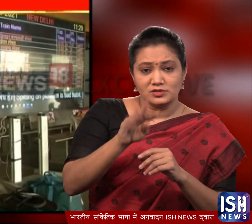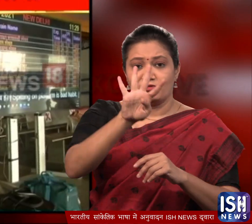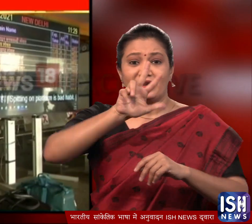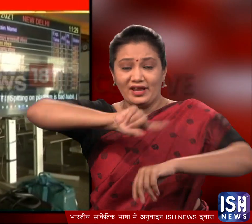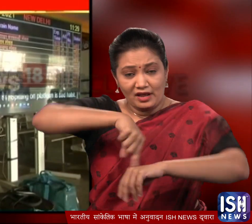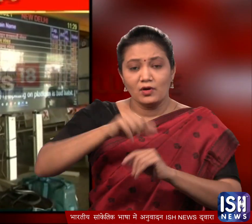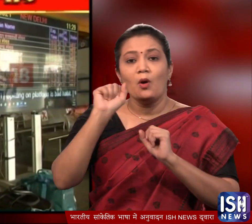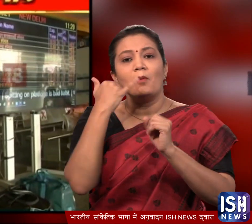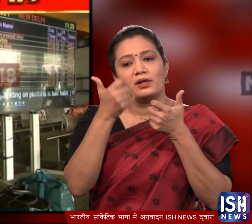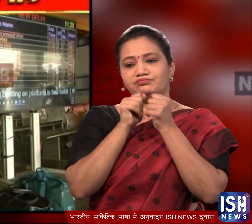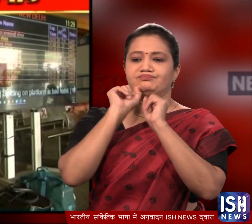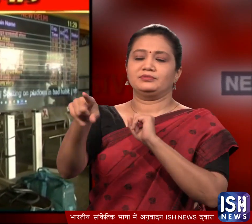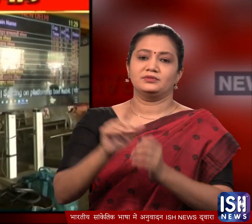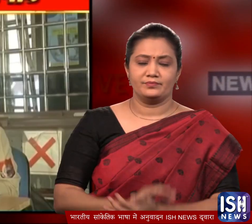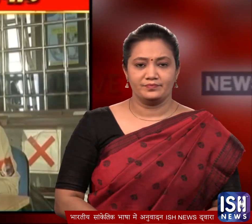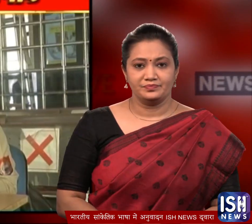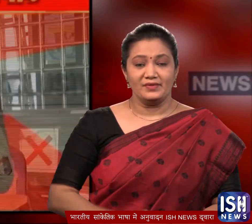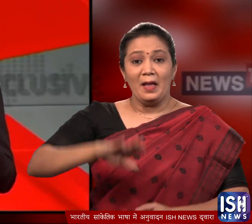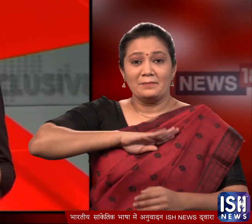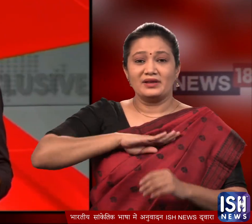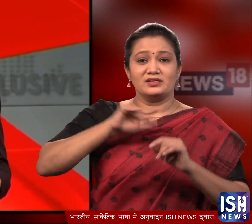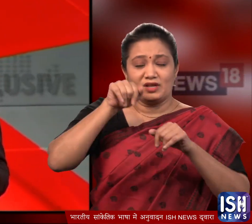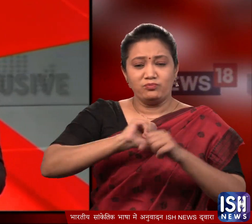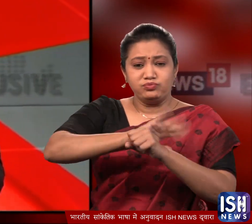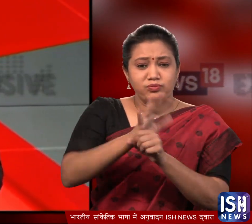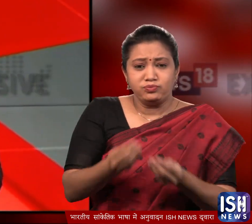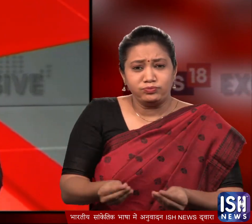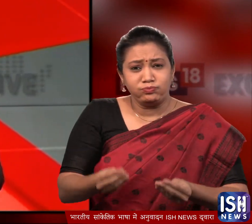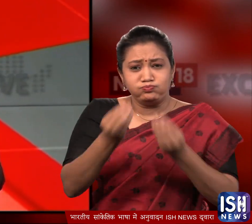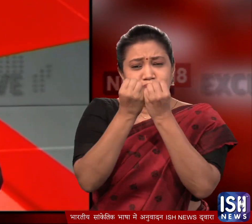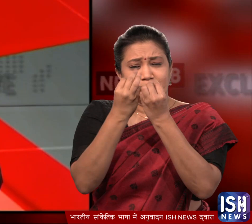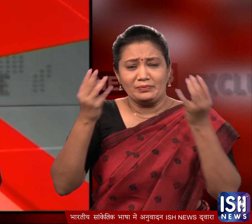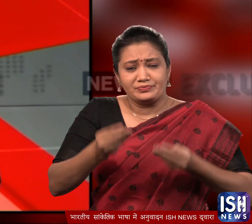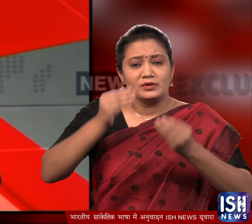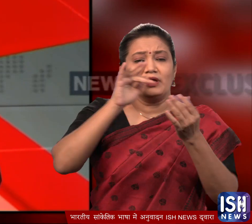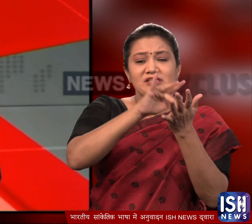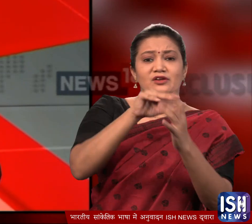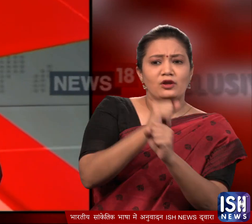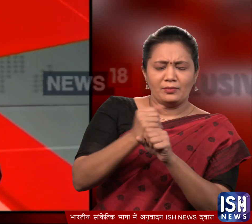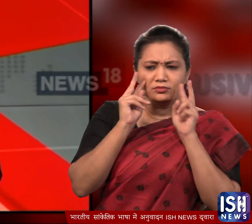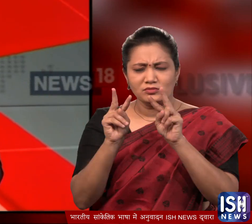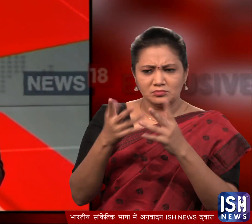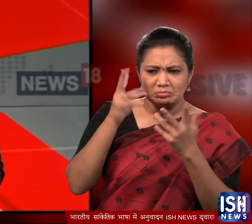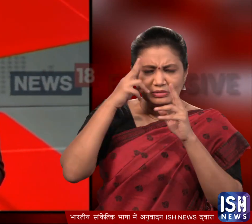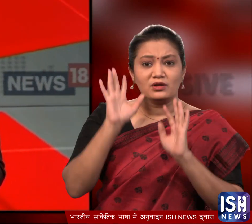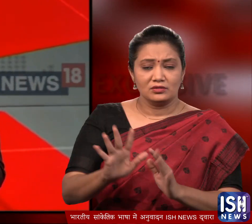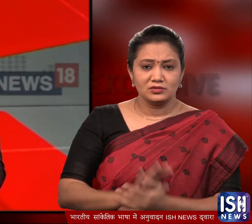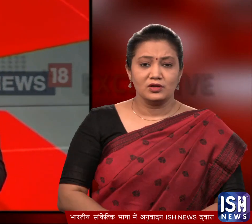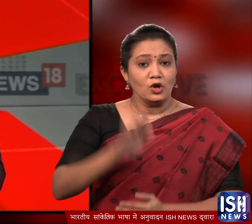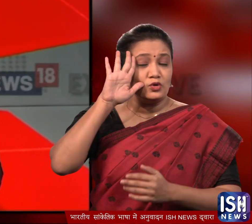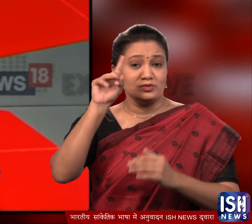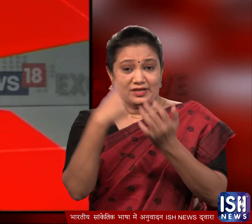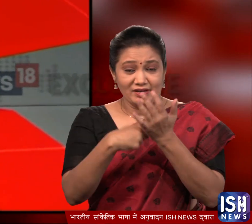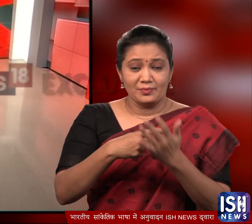अंदर उनके मोबाइल फोन पर भेज दी जाती है। उधर महाराष्ट्र में लगातार बढ़ रहे कोरोना मरीजों पर केंद्र सरकार अलर्ट हो गई। न्यूज़ 18 के रवि सिंह